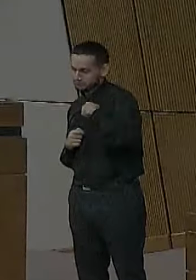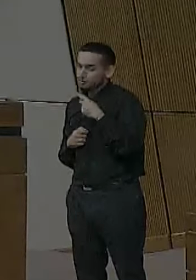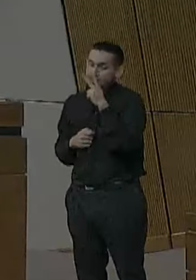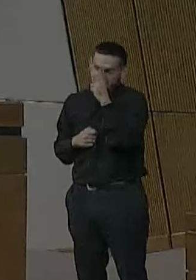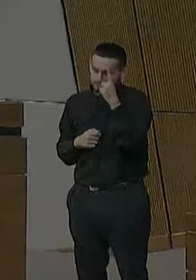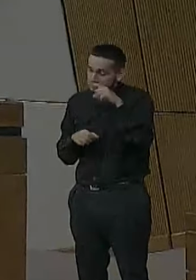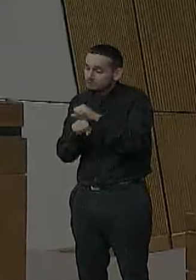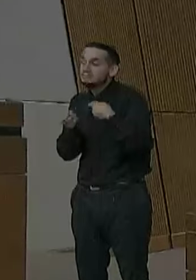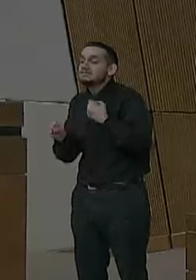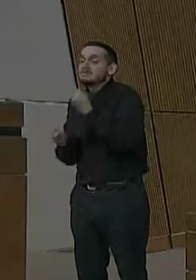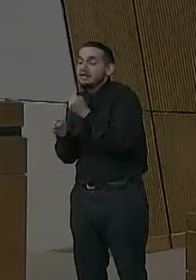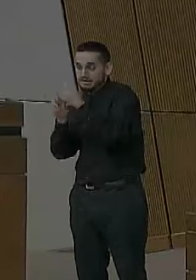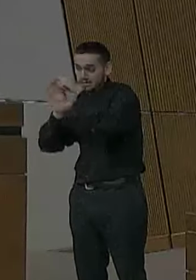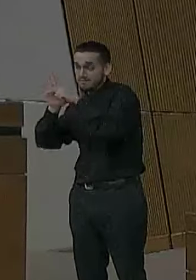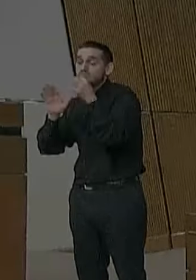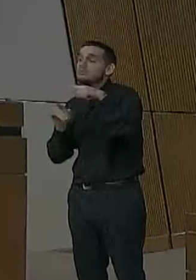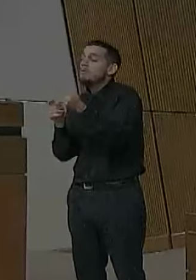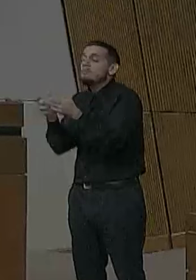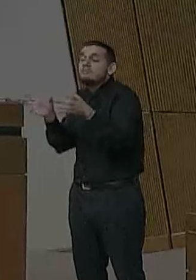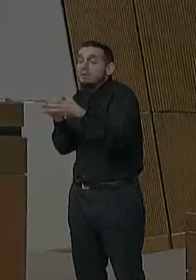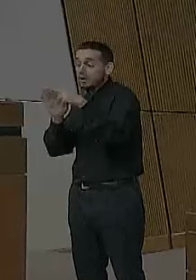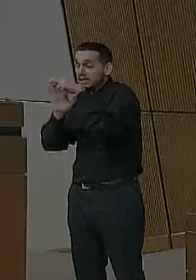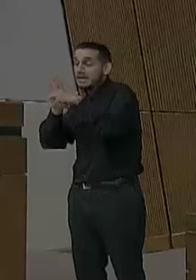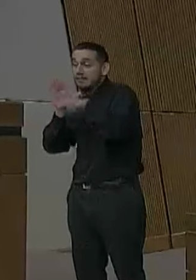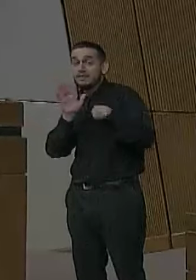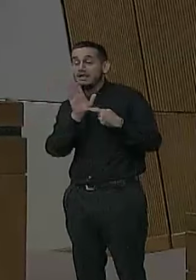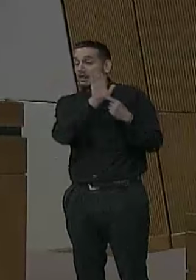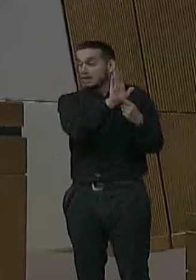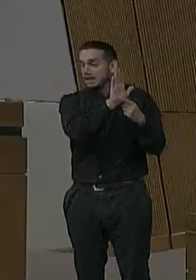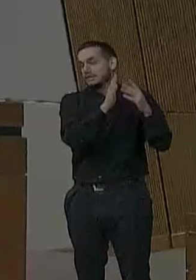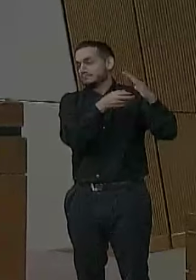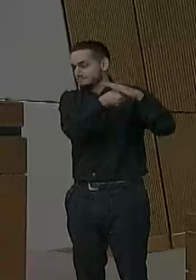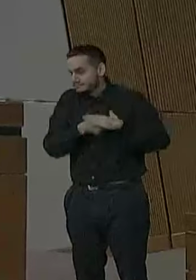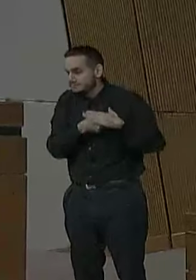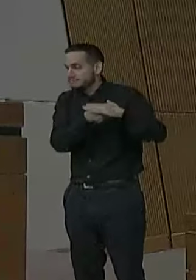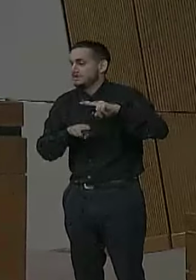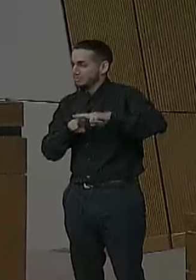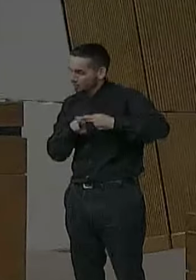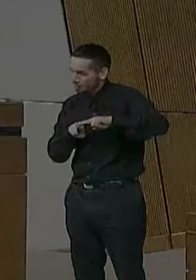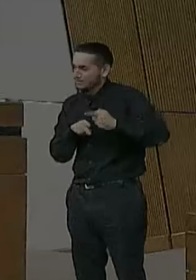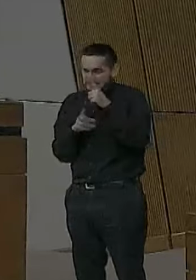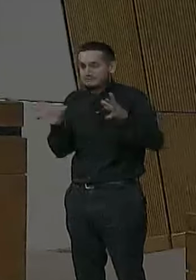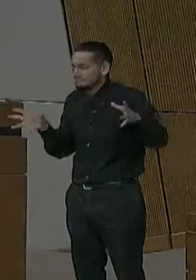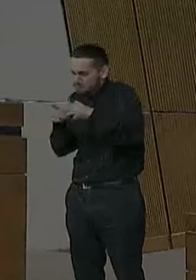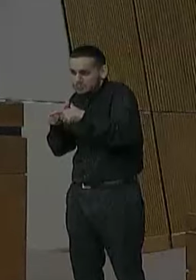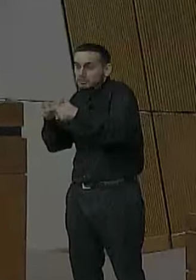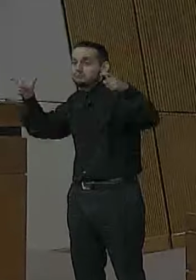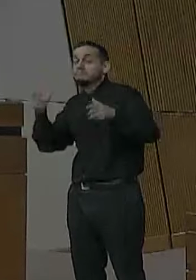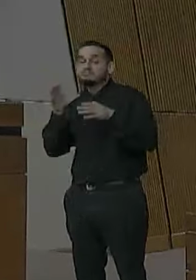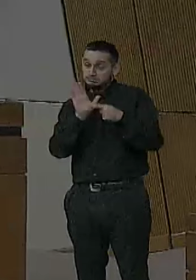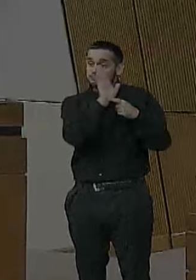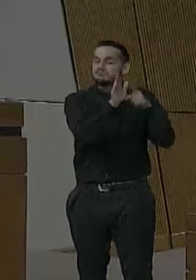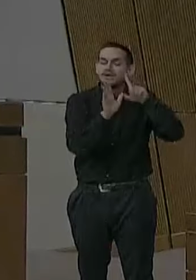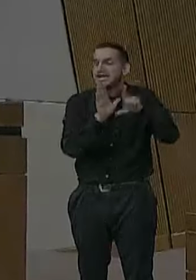la elaboración y reglamentación de esta ley a la que aspiramos, nosotros desde ya nos ponemos a disposición para colaborar